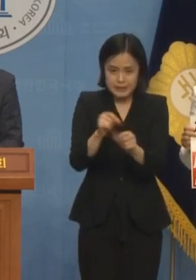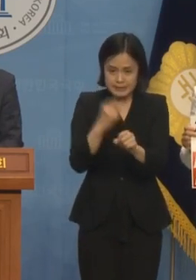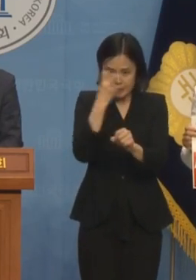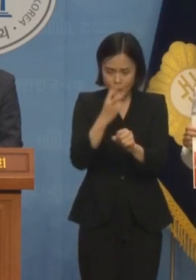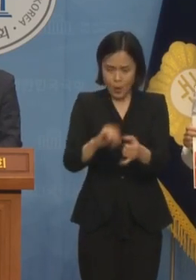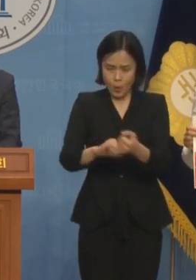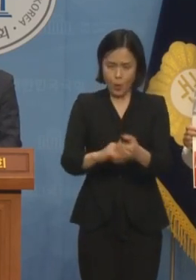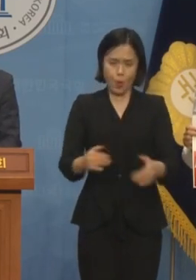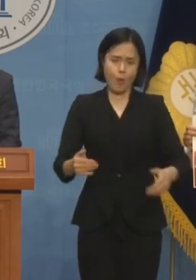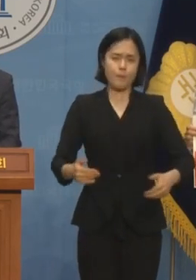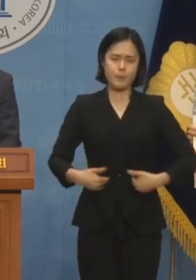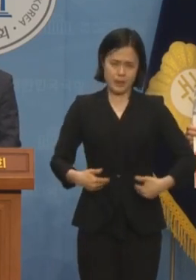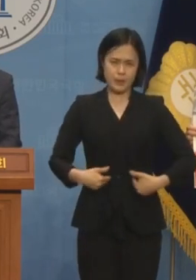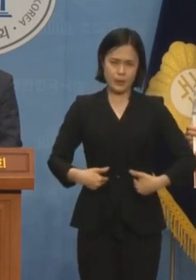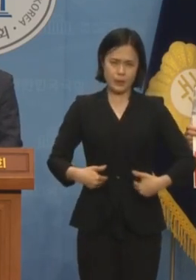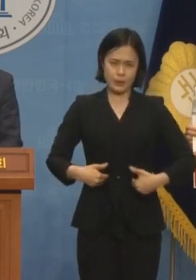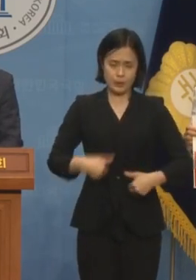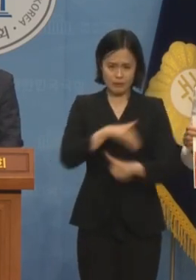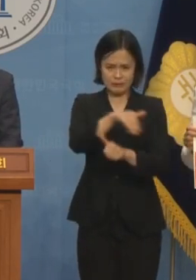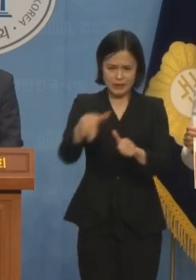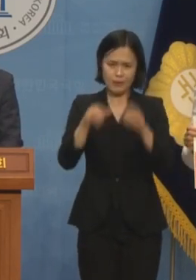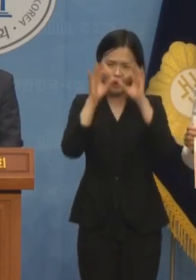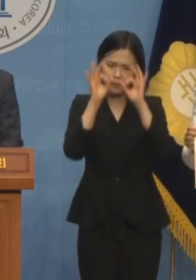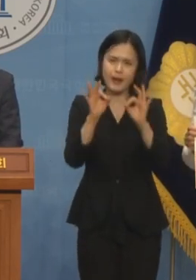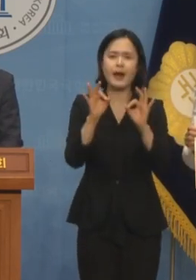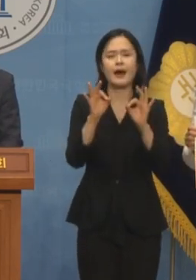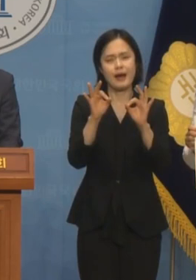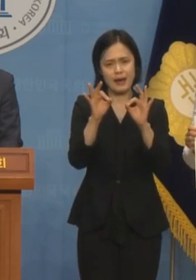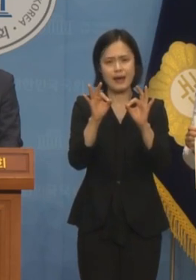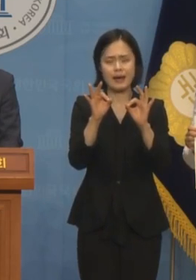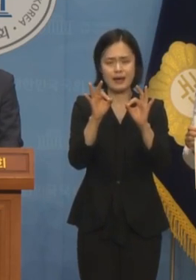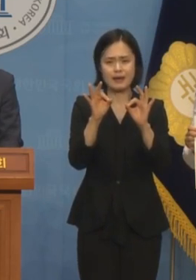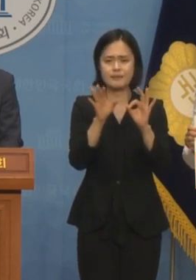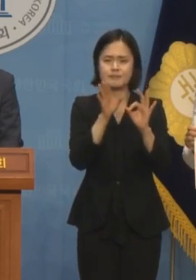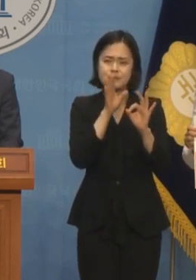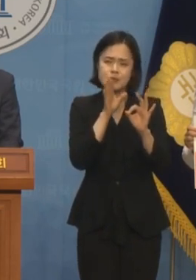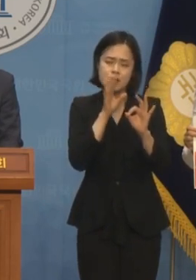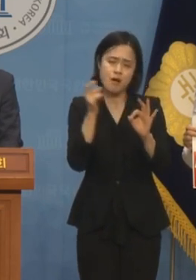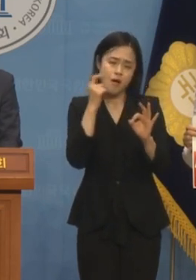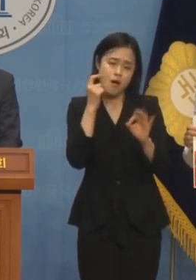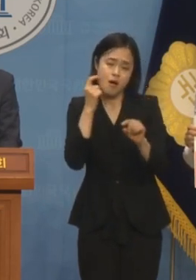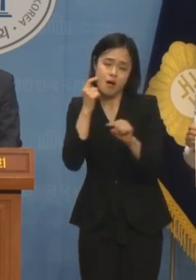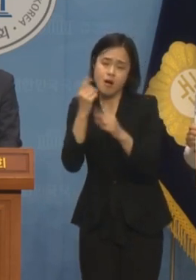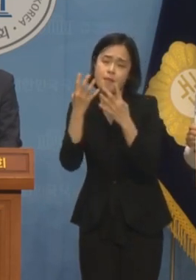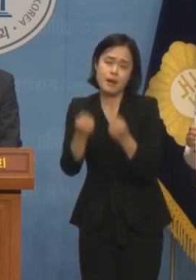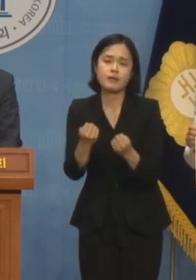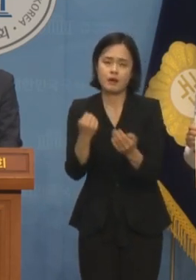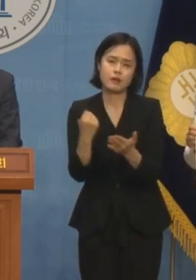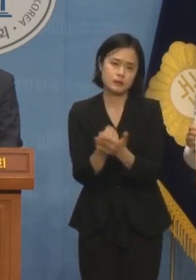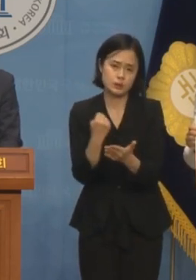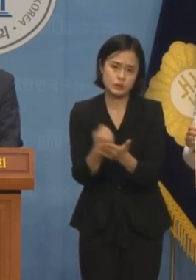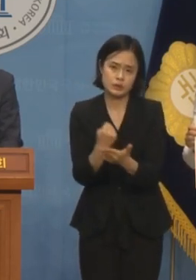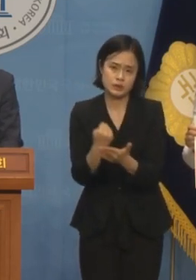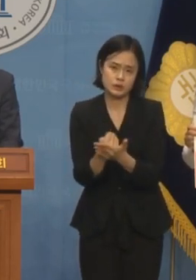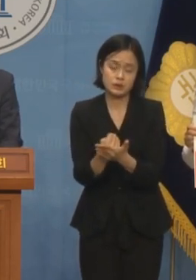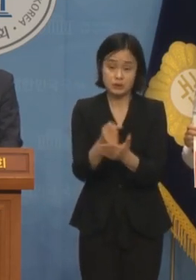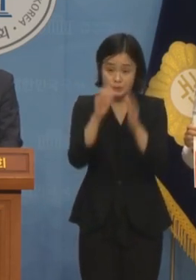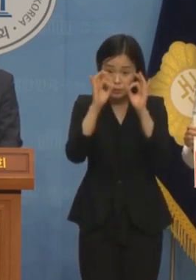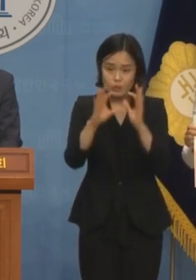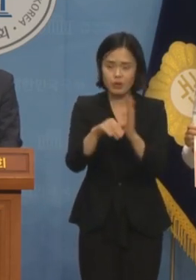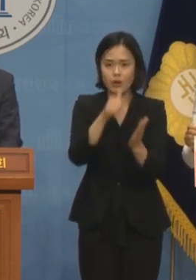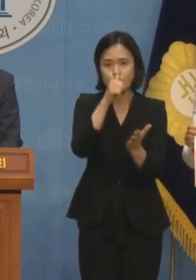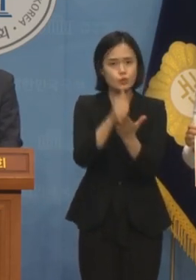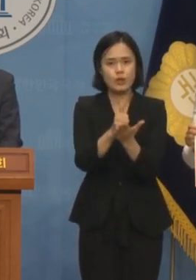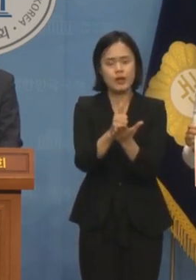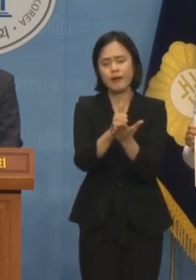인지시킨 아쉬움이 있었습니다. 이들의 행태 중 용납되지 않는 일들이 한두 가지가 아닙니다.